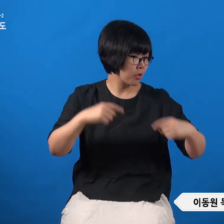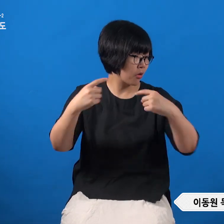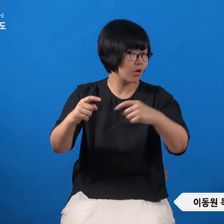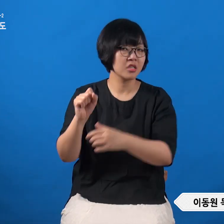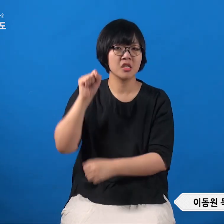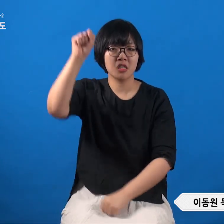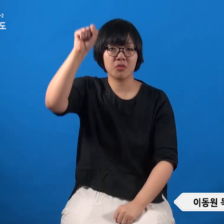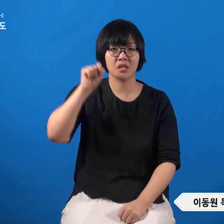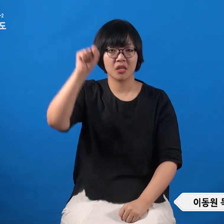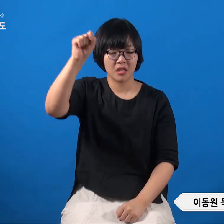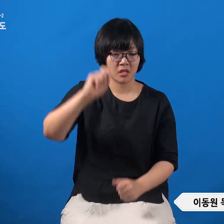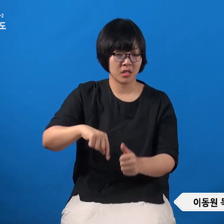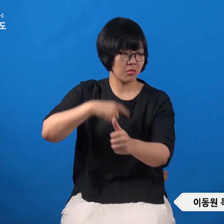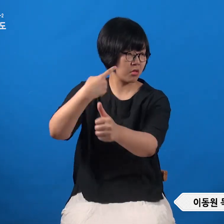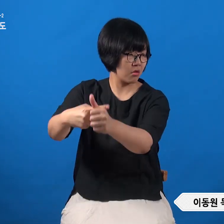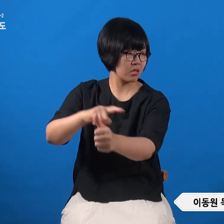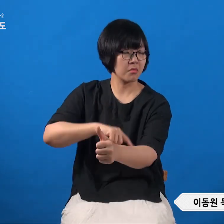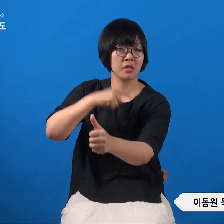사람들이 참여해버렸다.